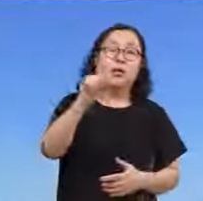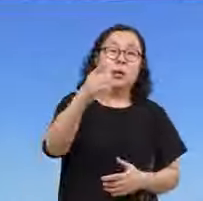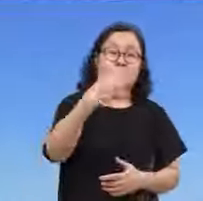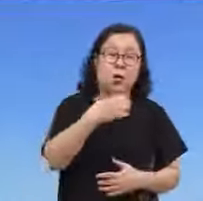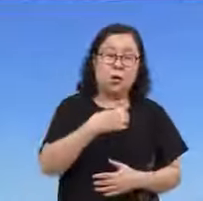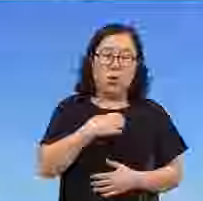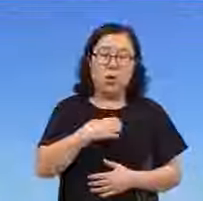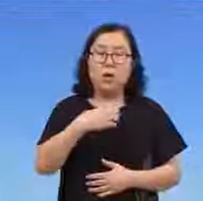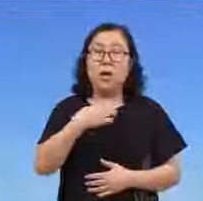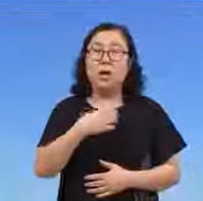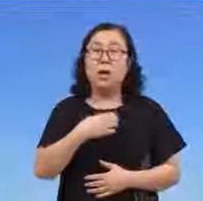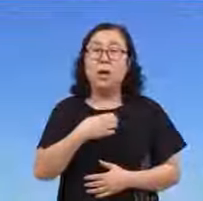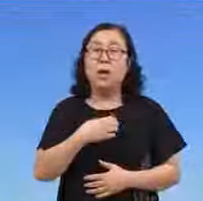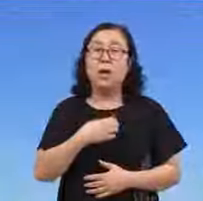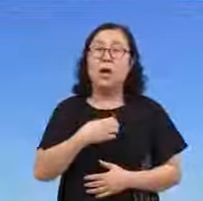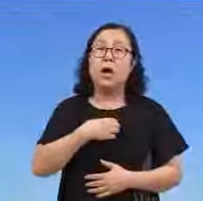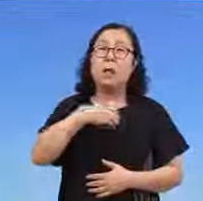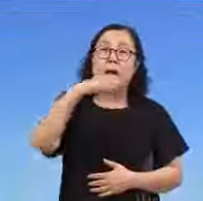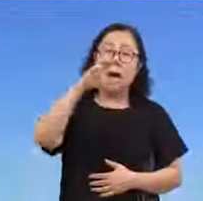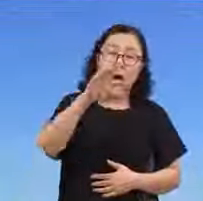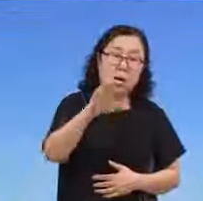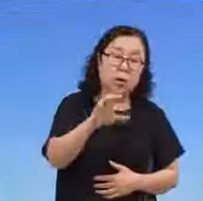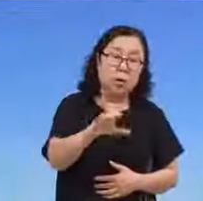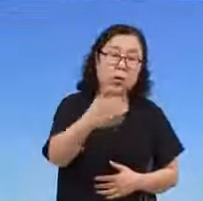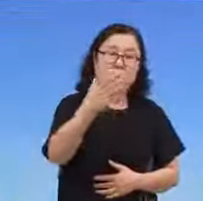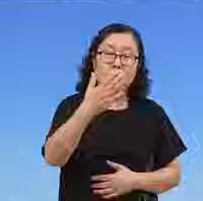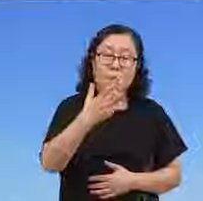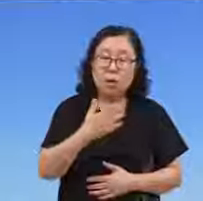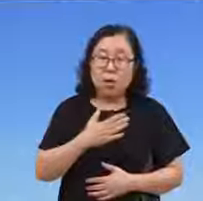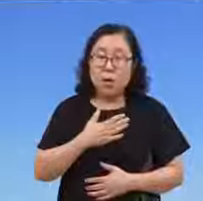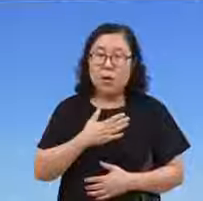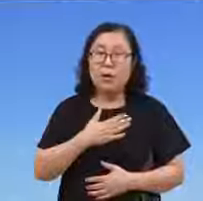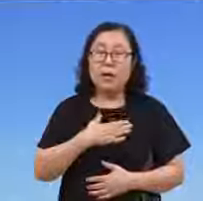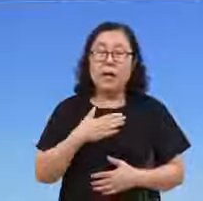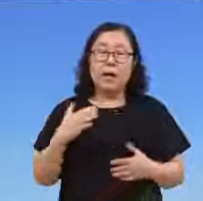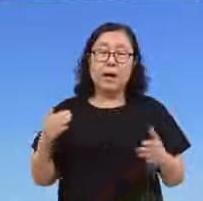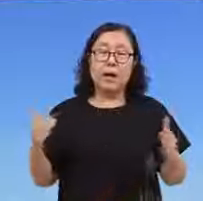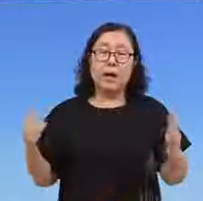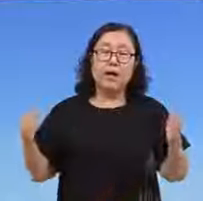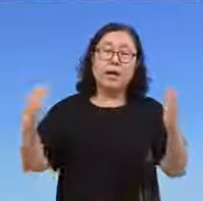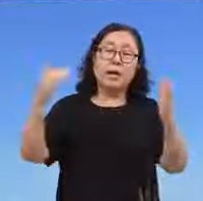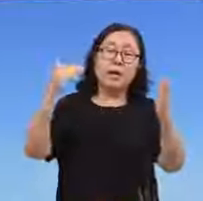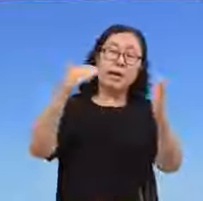저 위험한 곳 내가 이를 때며